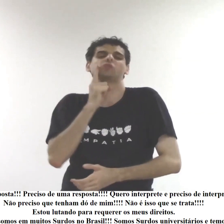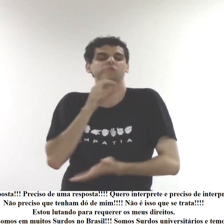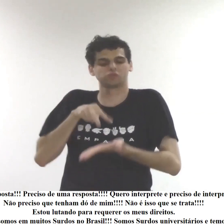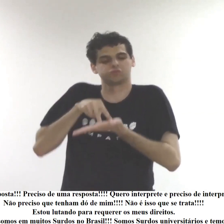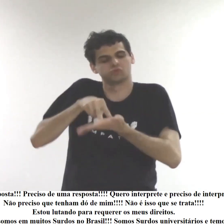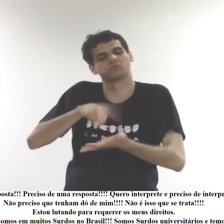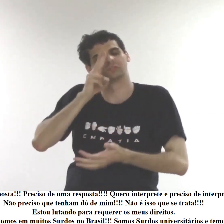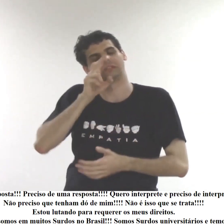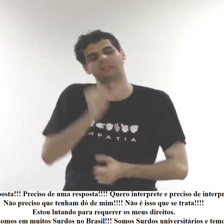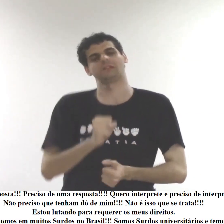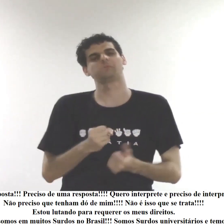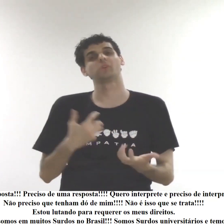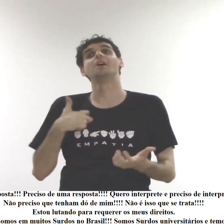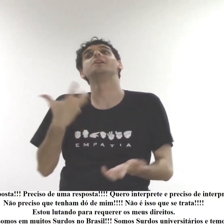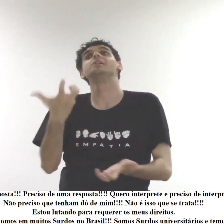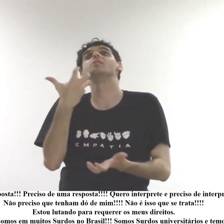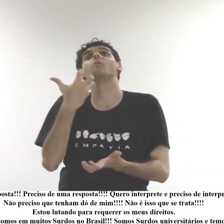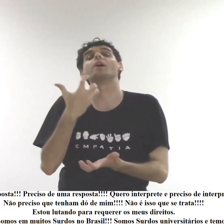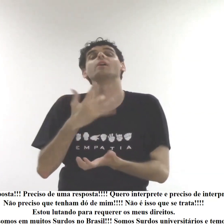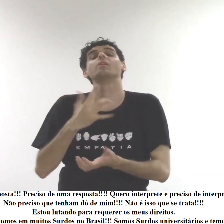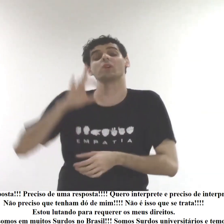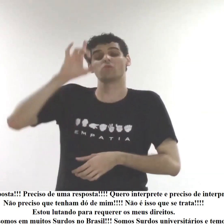E nós surdos temos força.